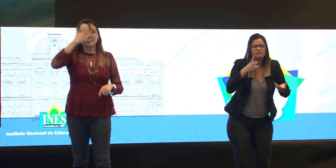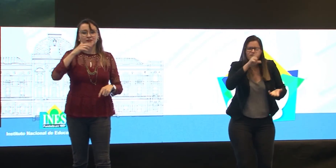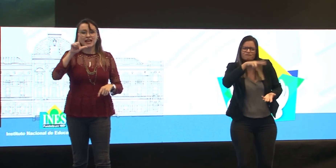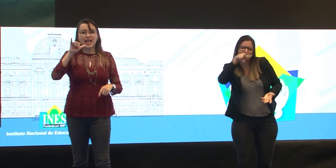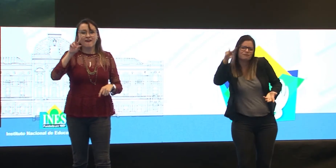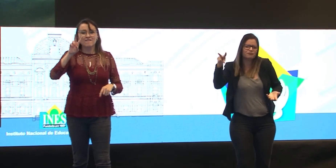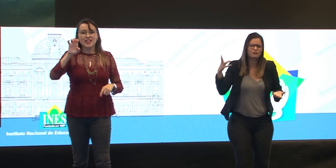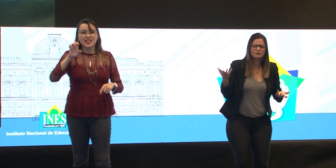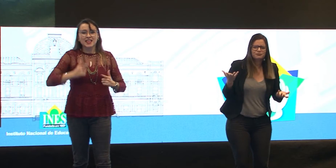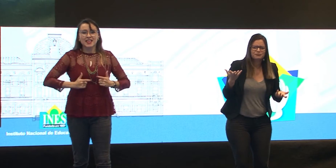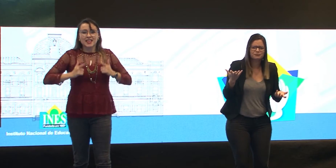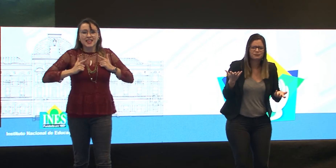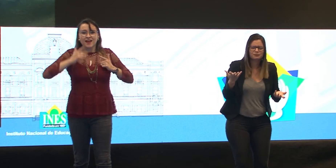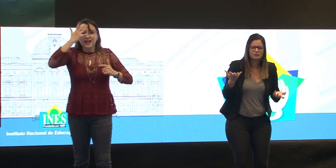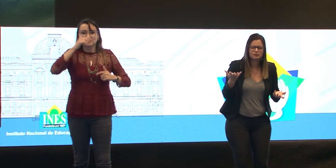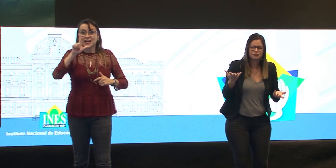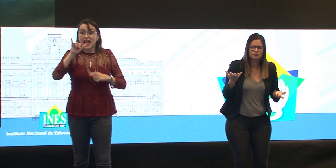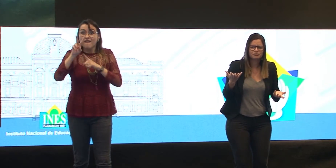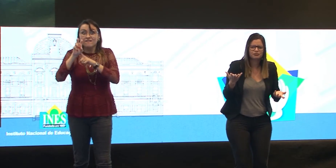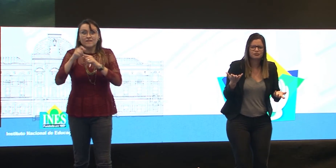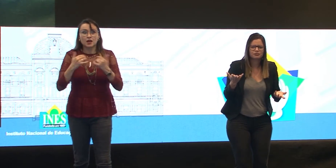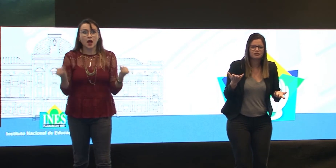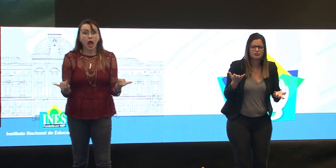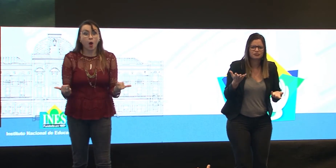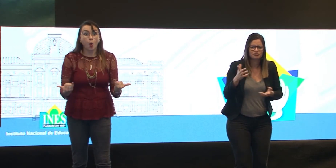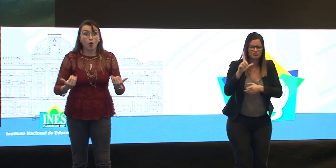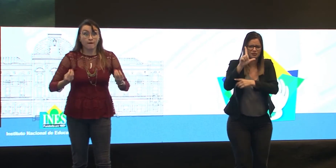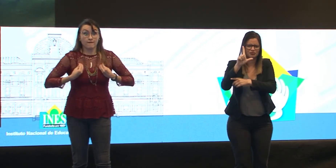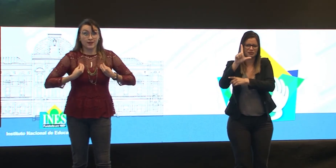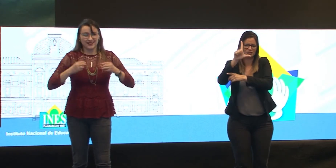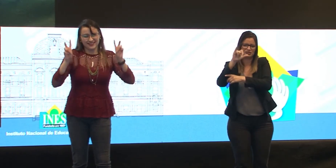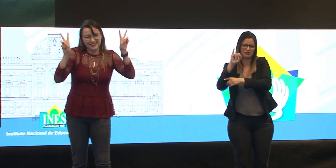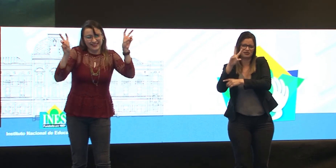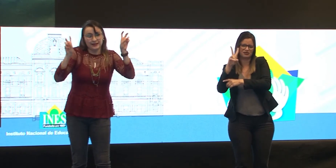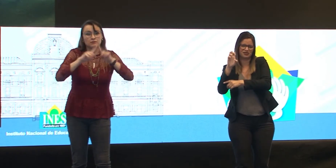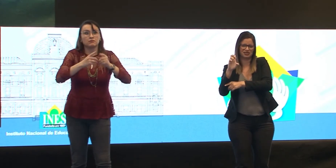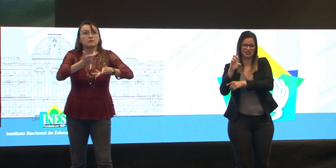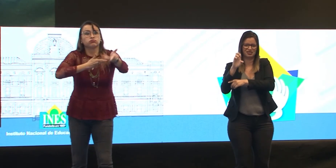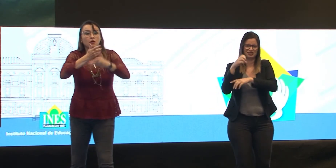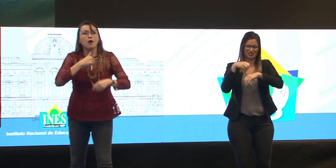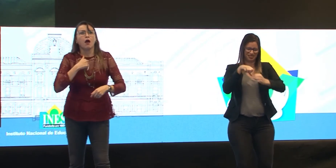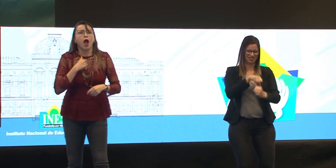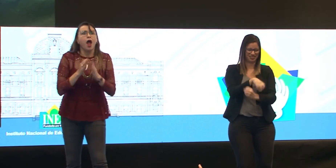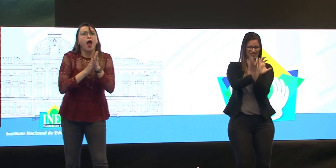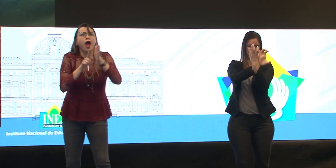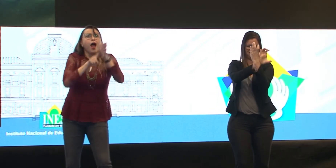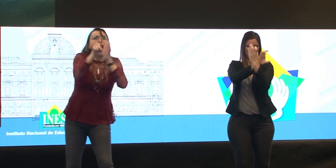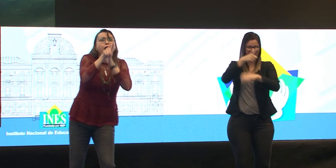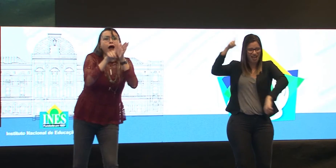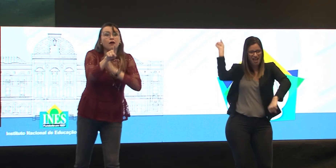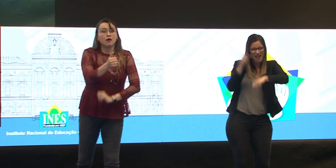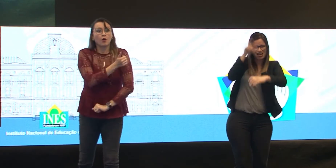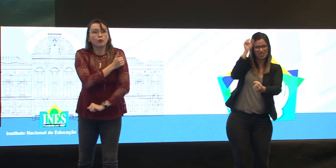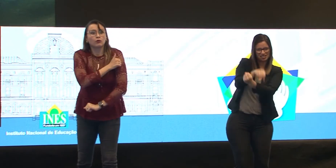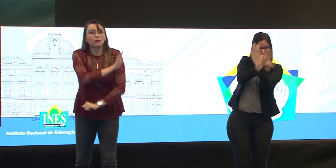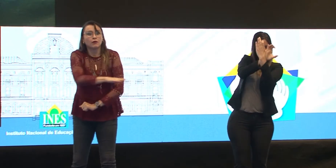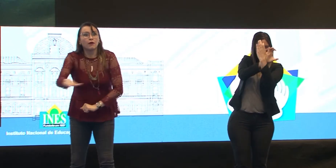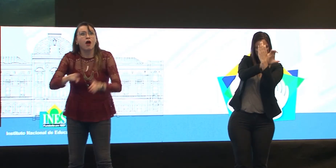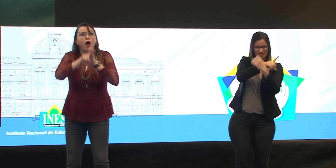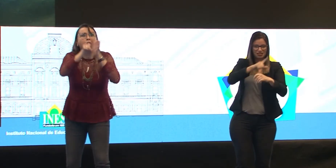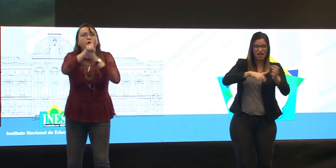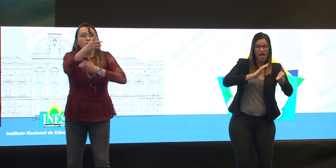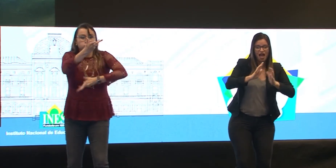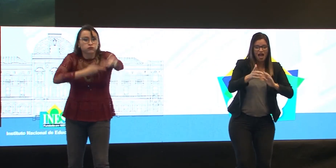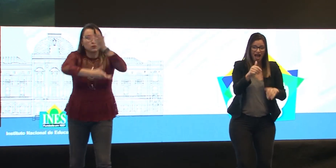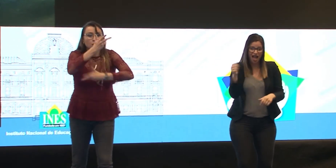e para os alunos. E a gente também tem algumas transmissões ao vivo